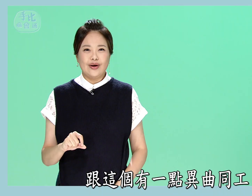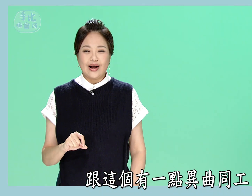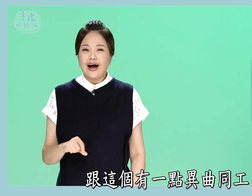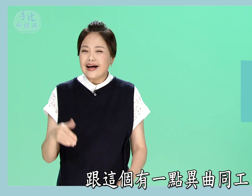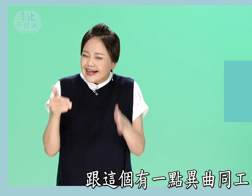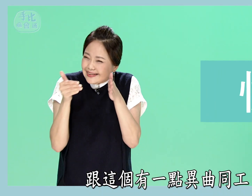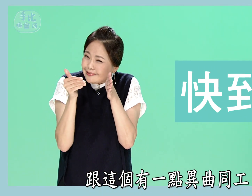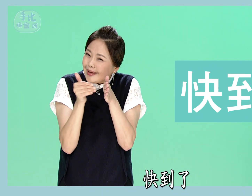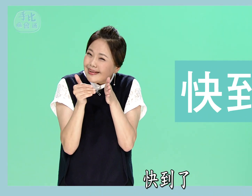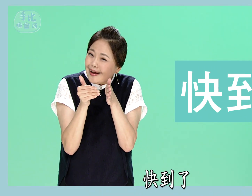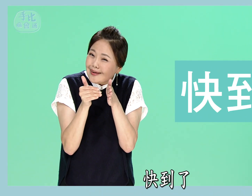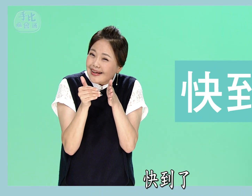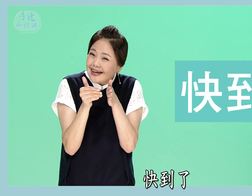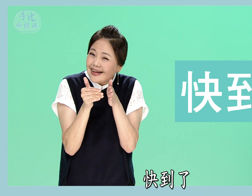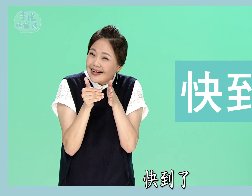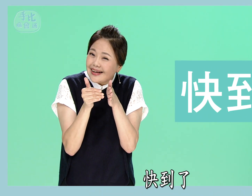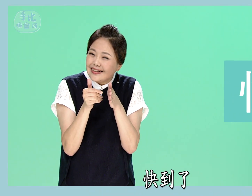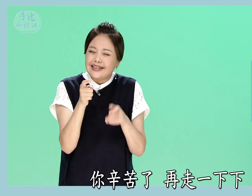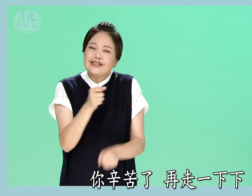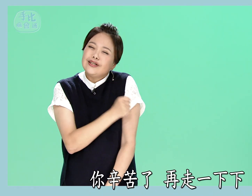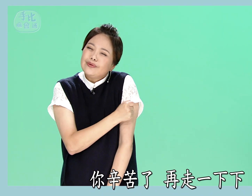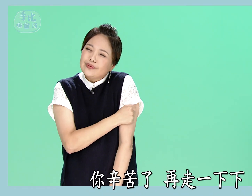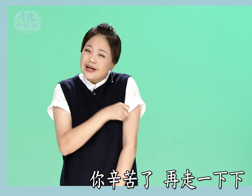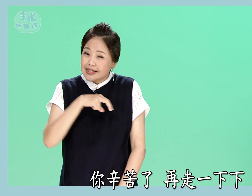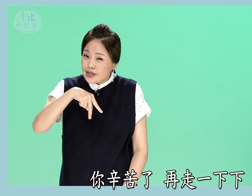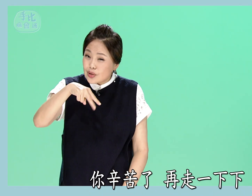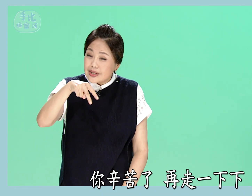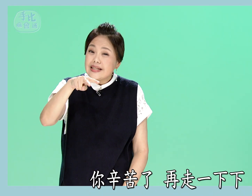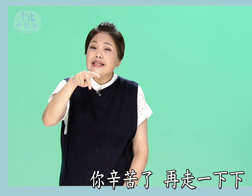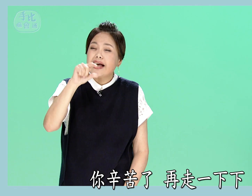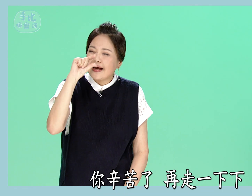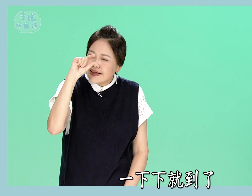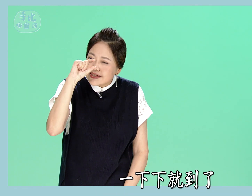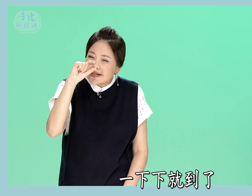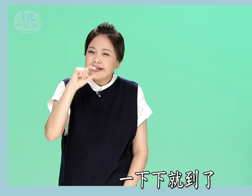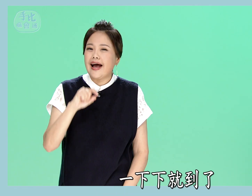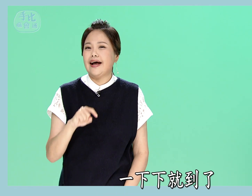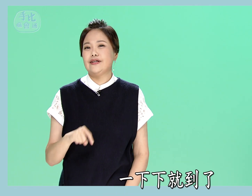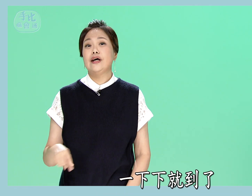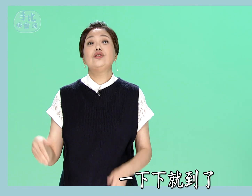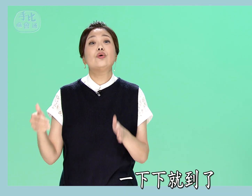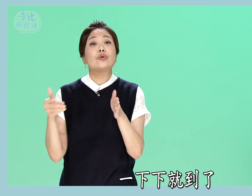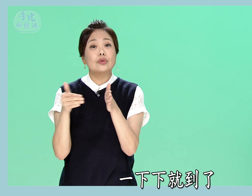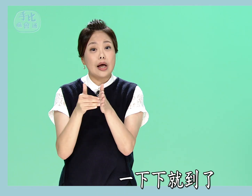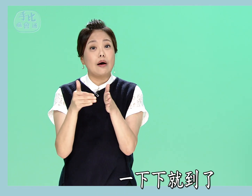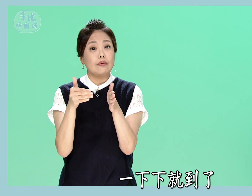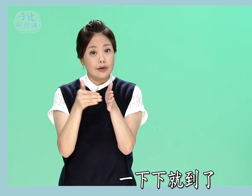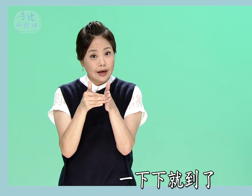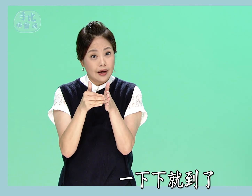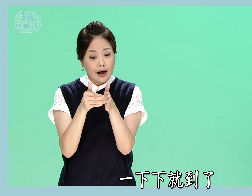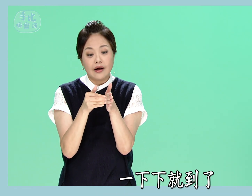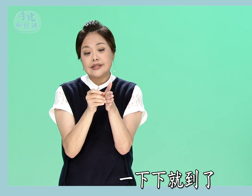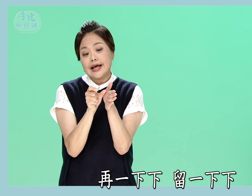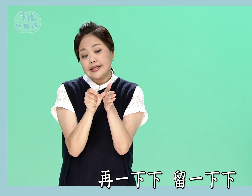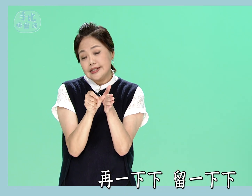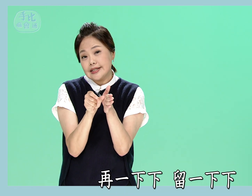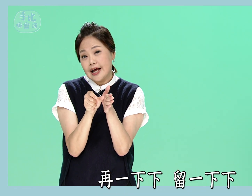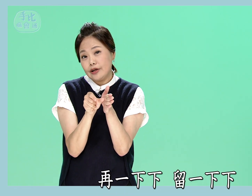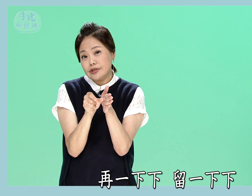哈。快到了，你辛苦了，再走一下下，一下下就到了。好，再一下下，留这个